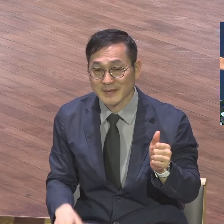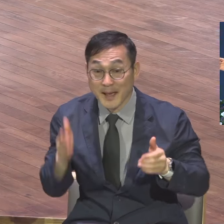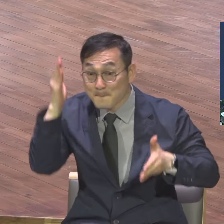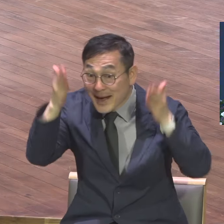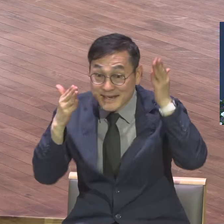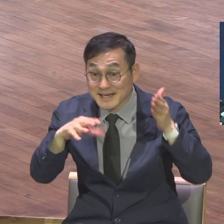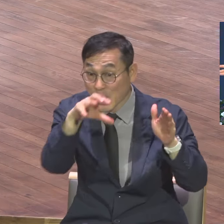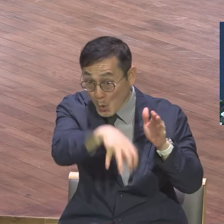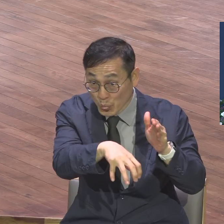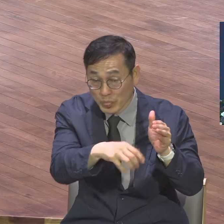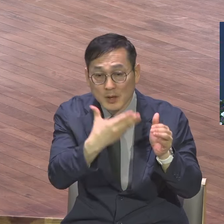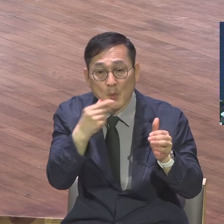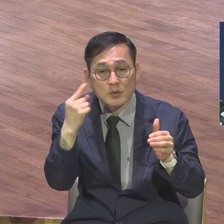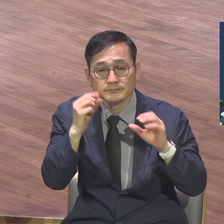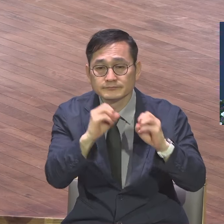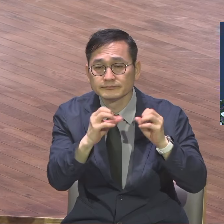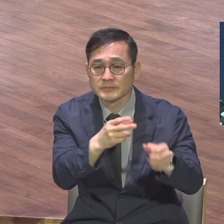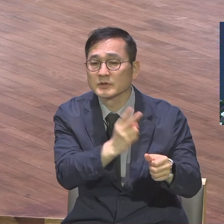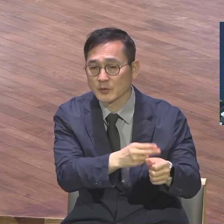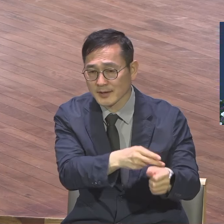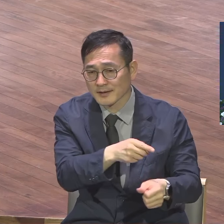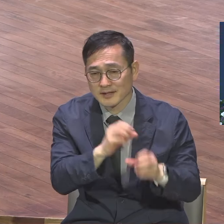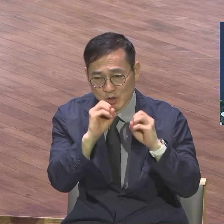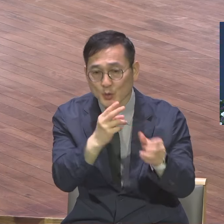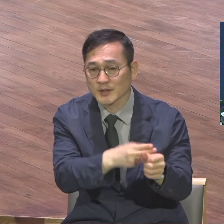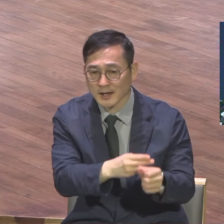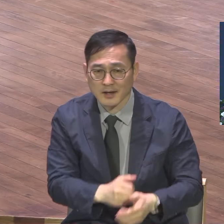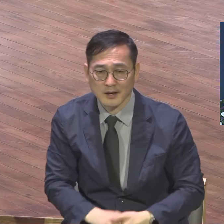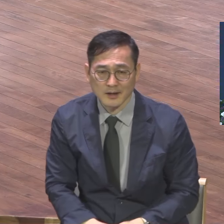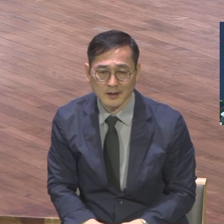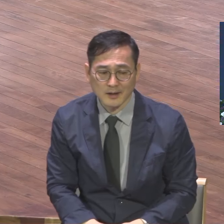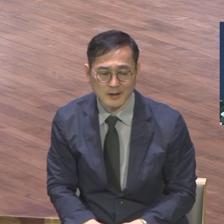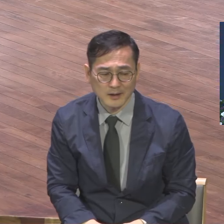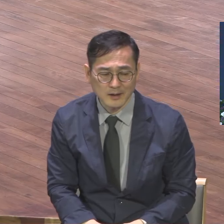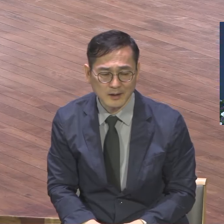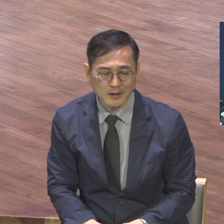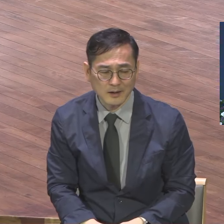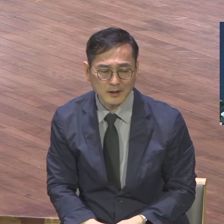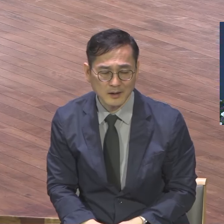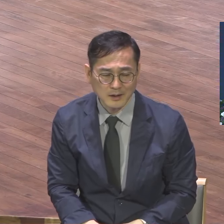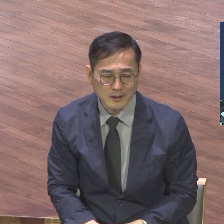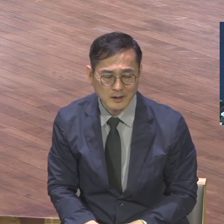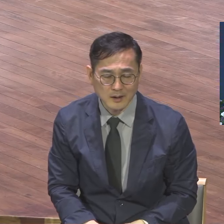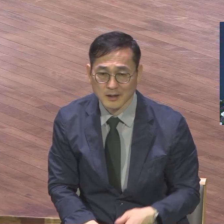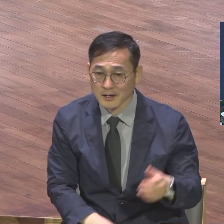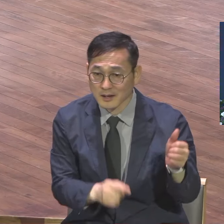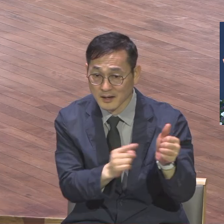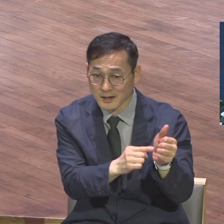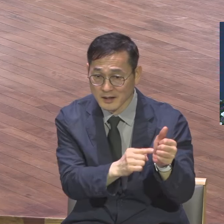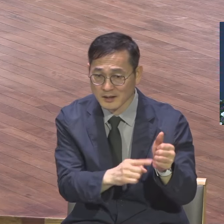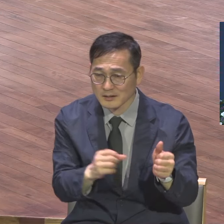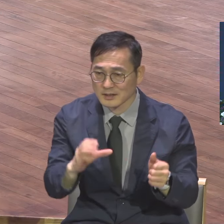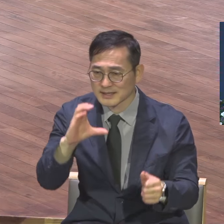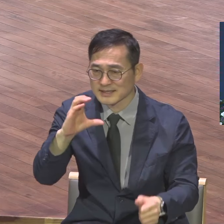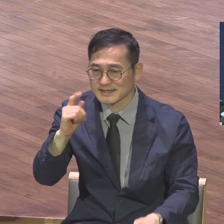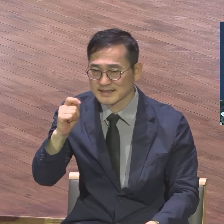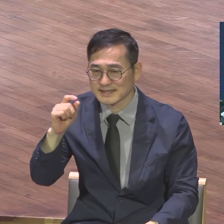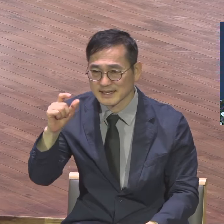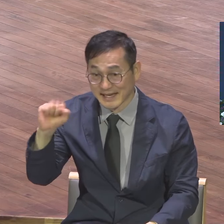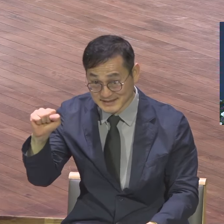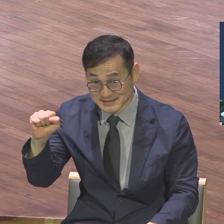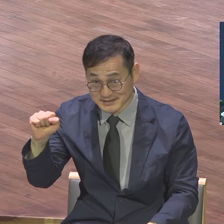그 장그레 그 현지에서 선교하는 분이라 그냥 말로 영화를 낼 만큼 그냥 말로 CTS에 나올 만큼